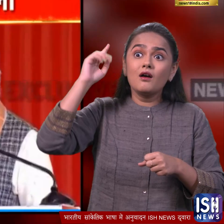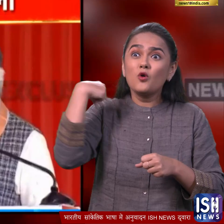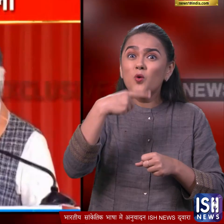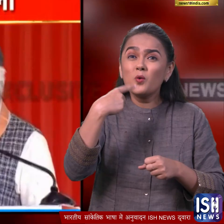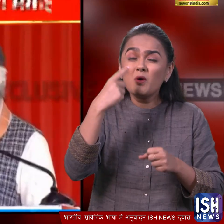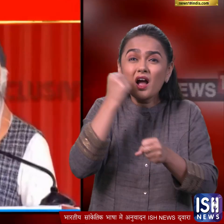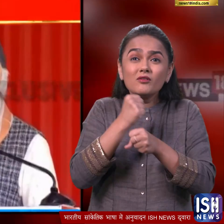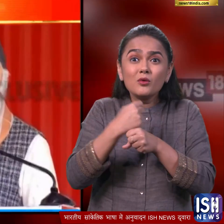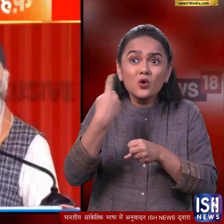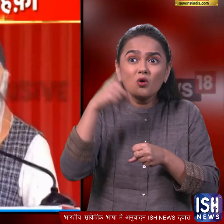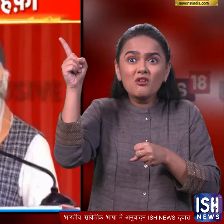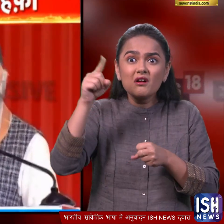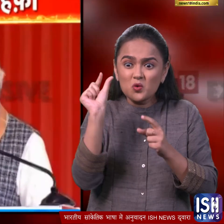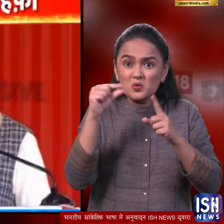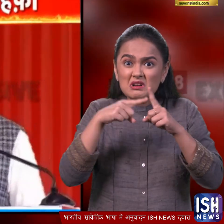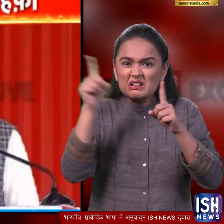दोनों हाथों से